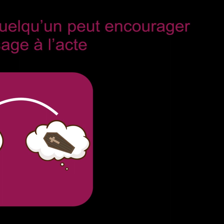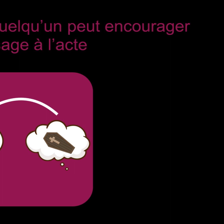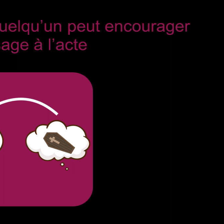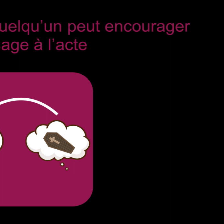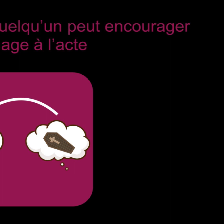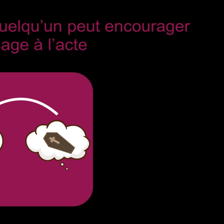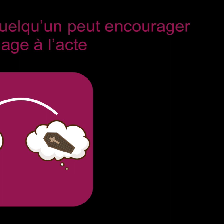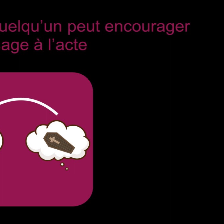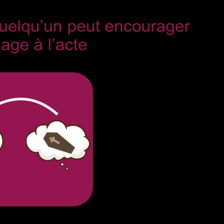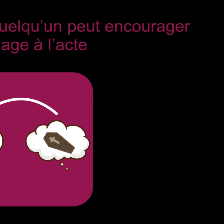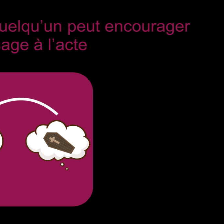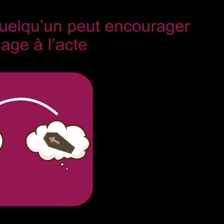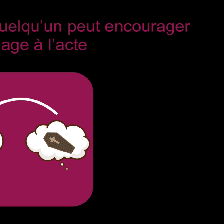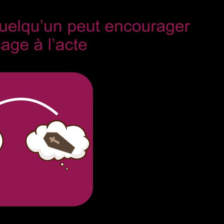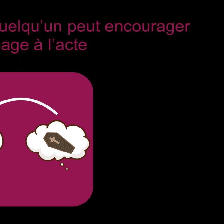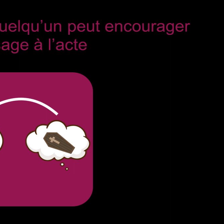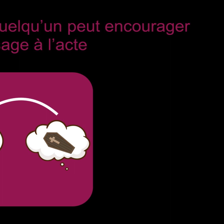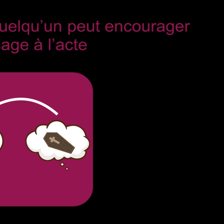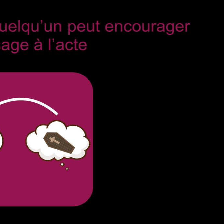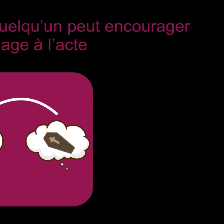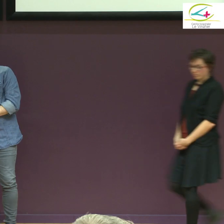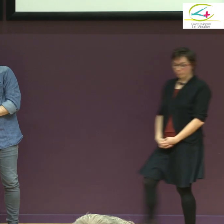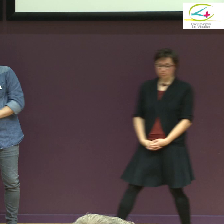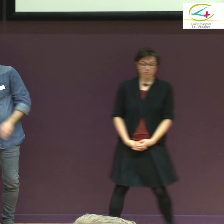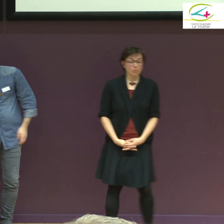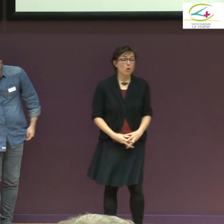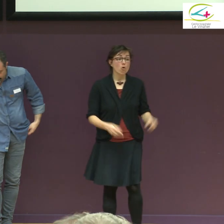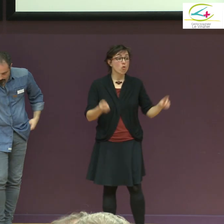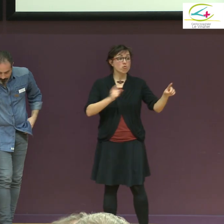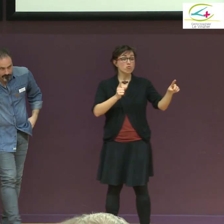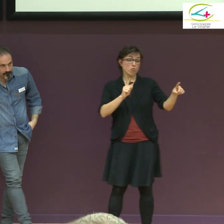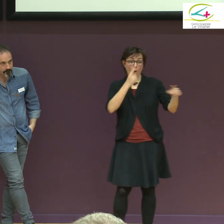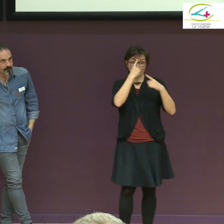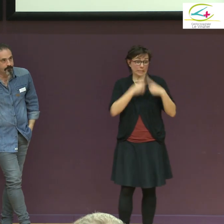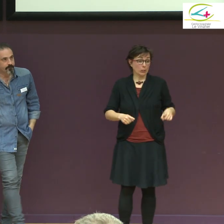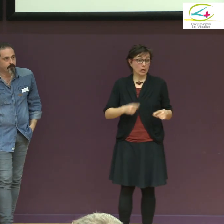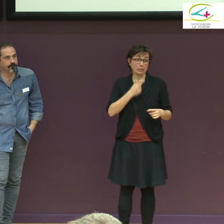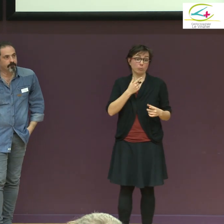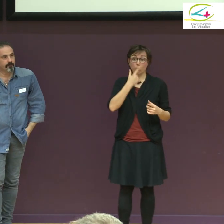Non, pour moi, c'est lui dire qu'on l'a entendu, déjà de très content d'en trouver.